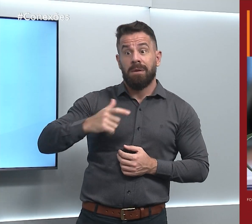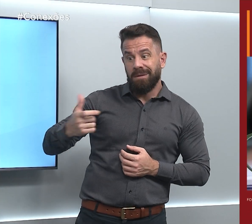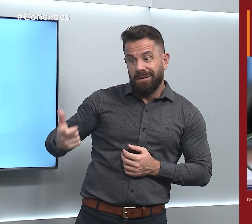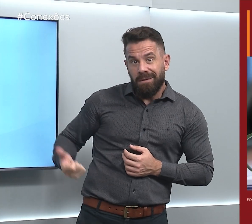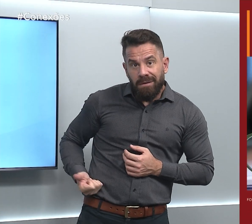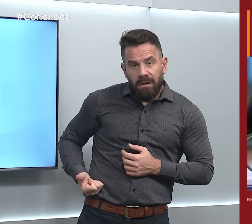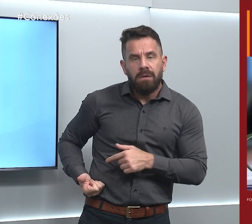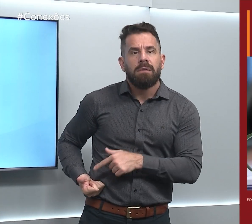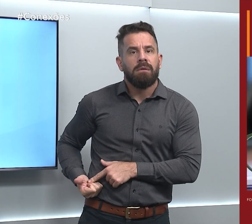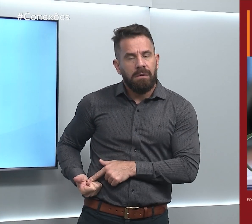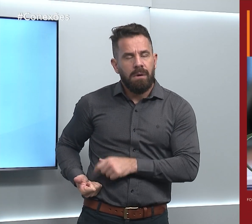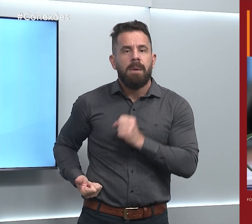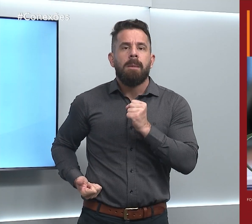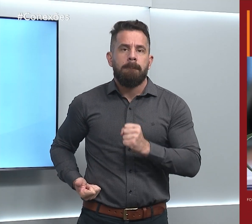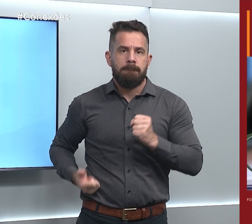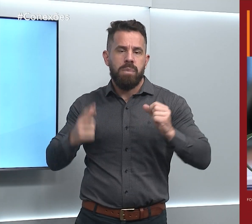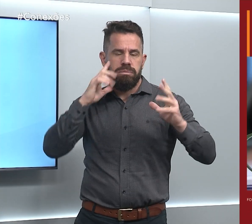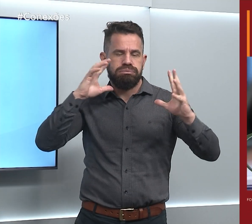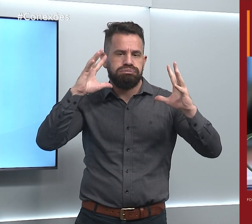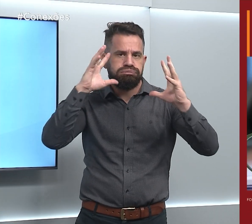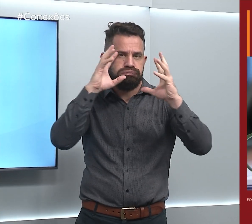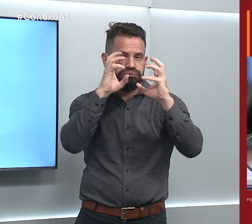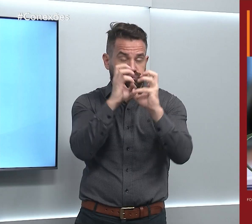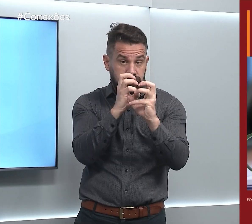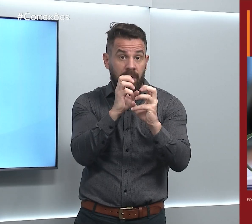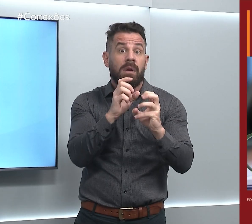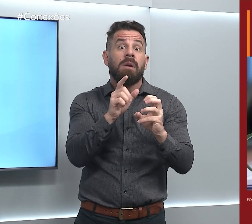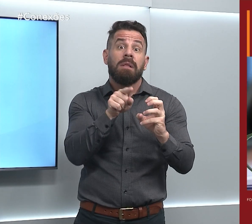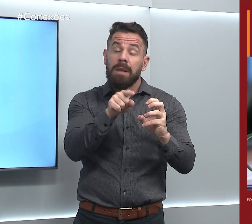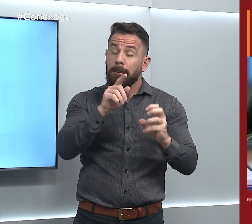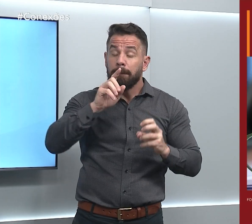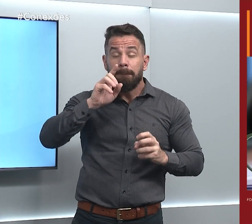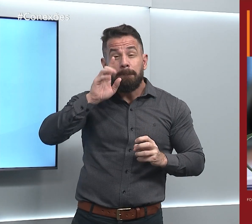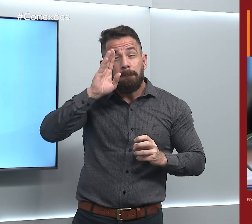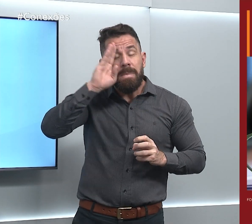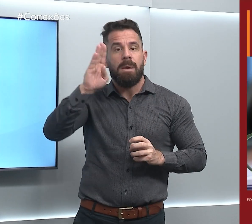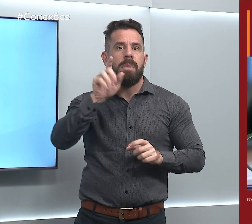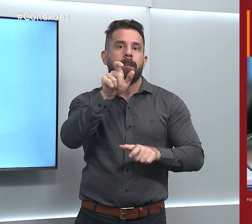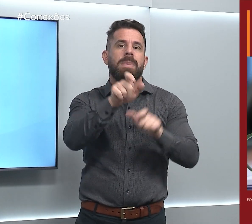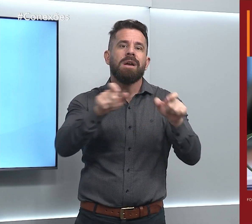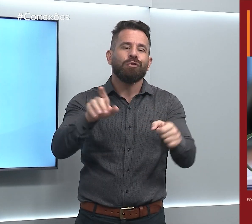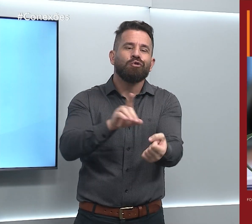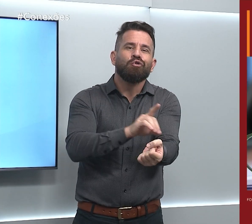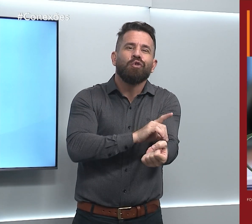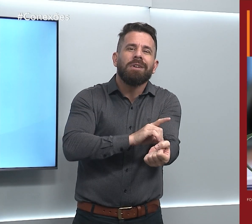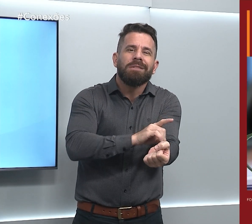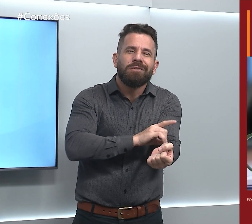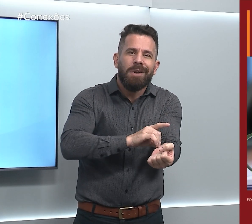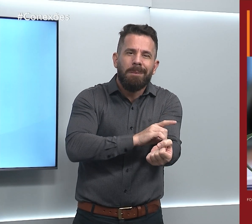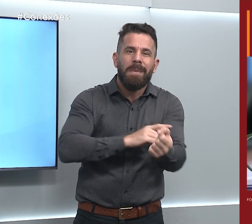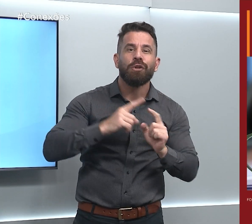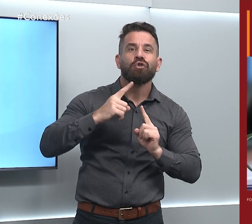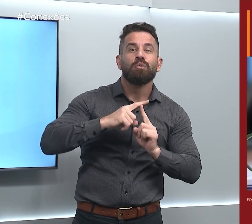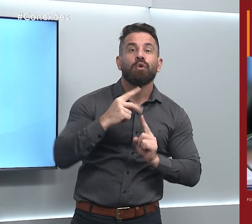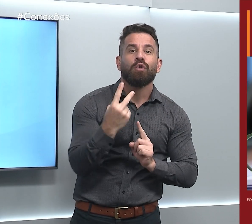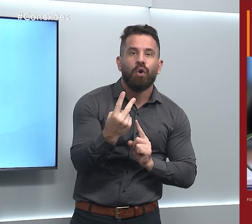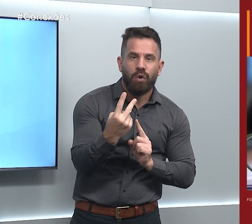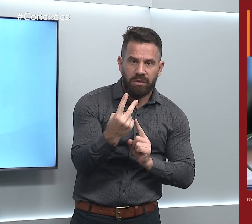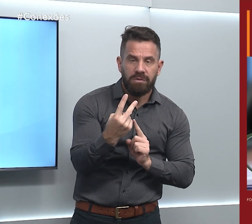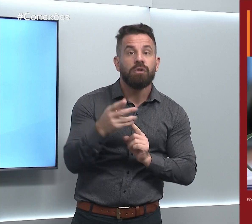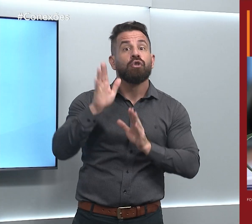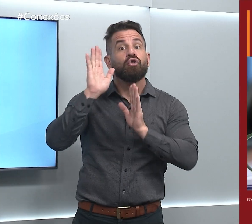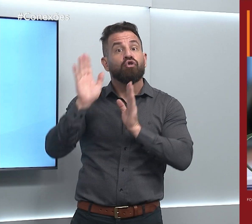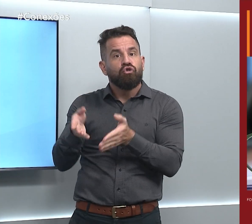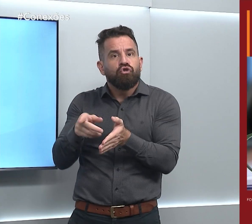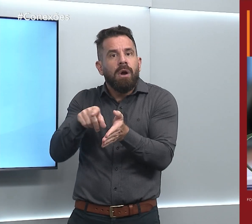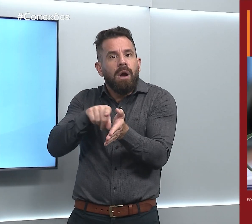O risco é aumentado para quem tem diabetes tipo 2. Essa informação foi dada por uma pesquisa